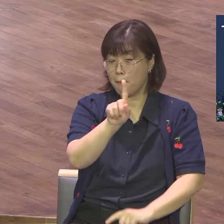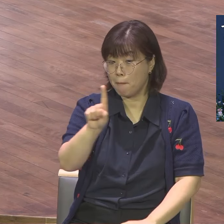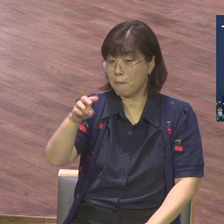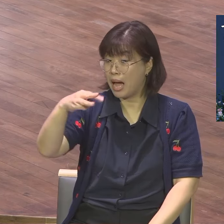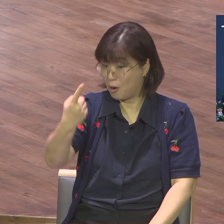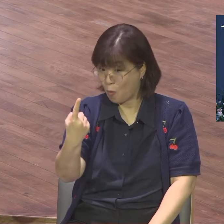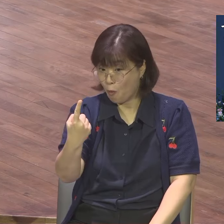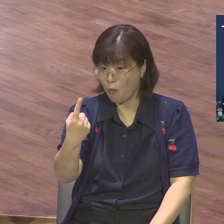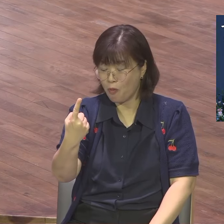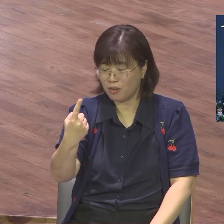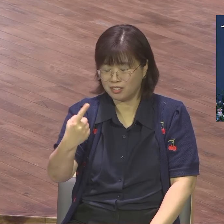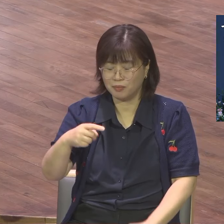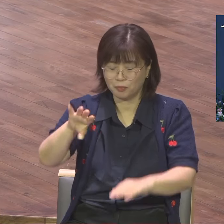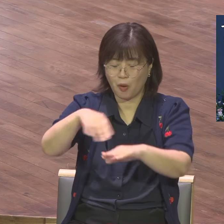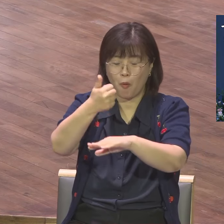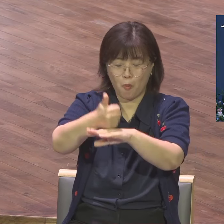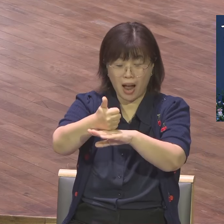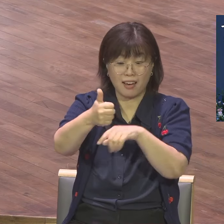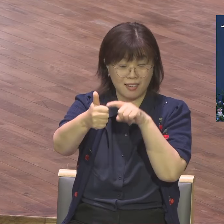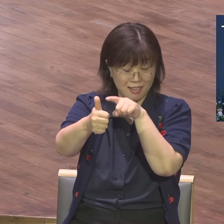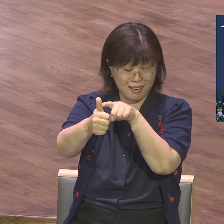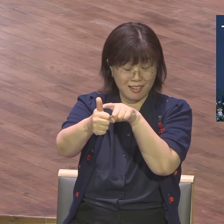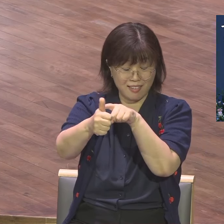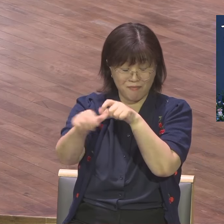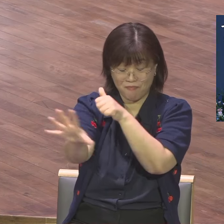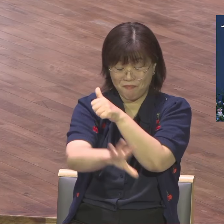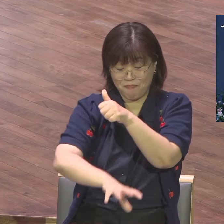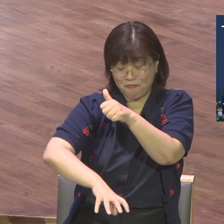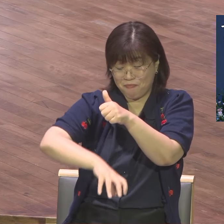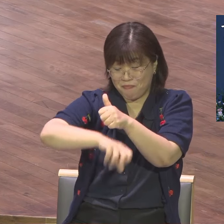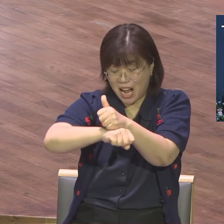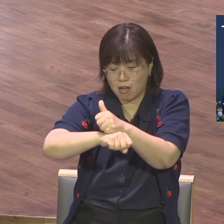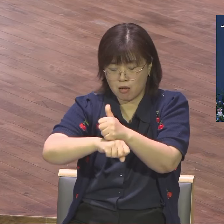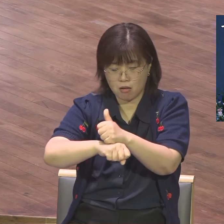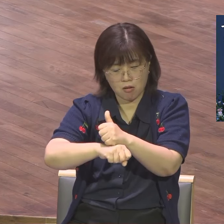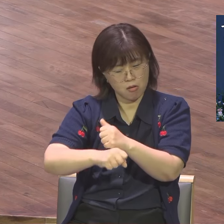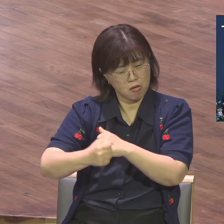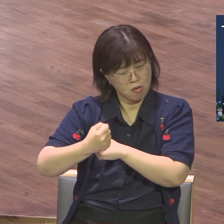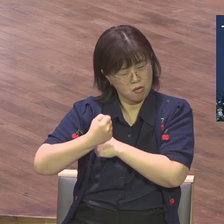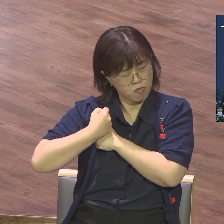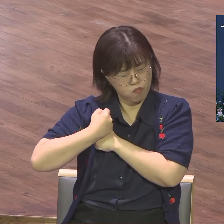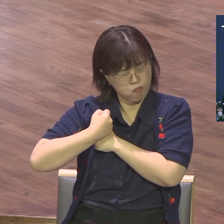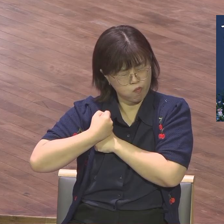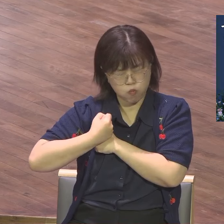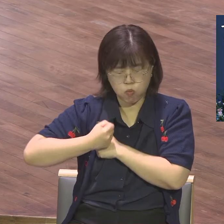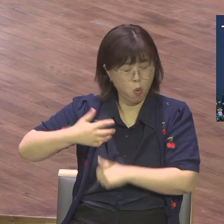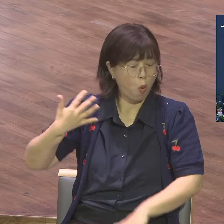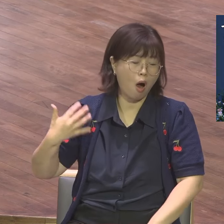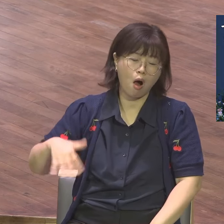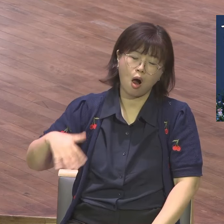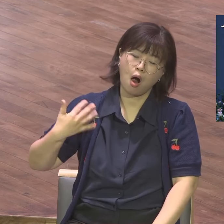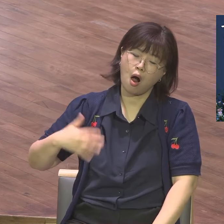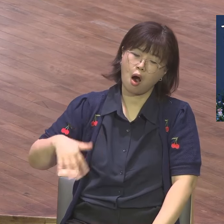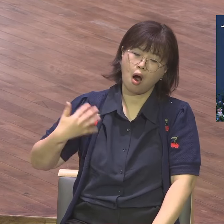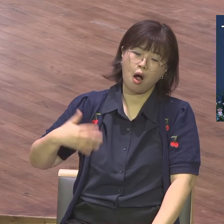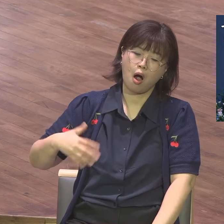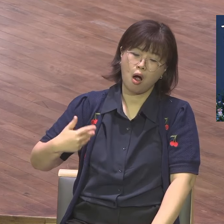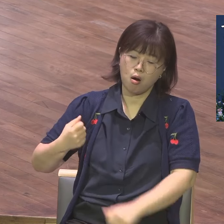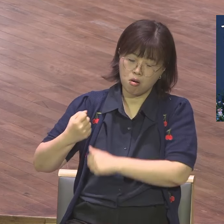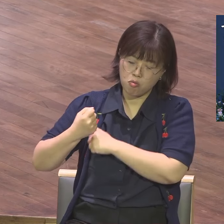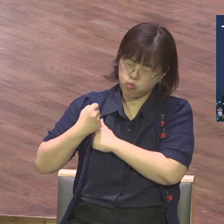세계를 장악했던 시대였어요. 그런데 애굽 왕의 병거를 끄는